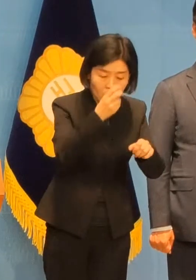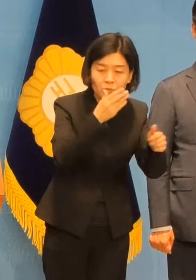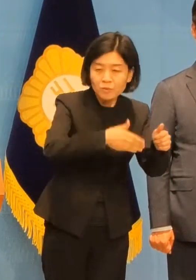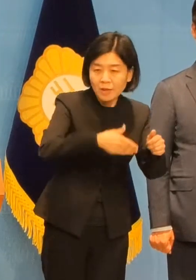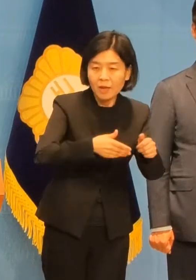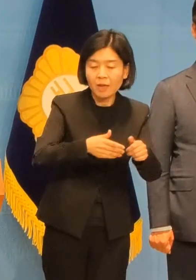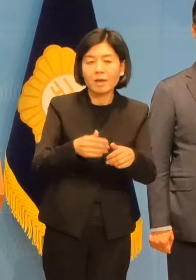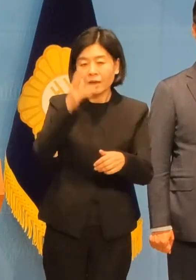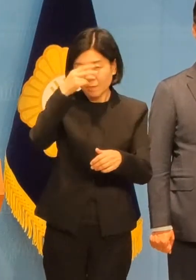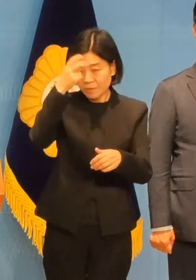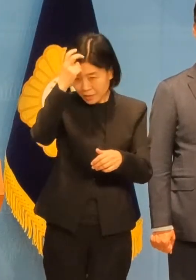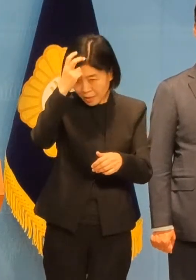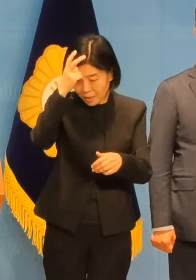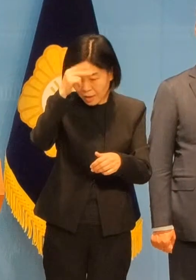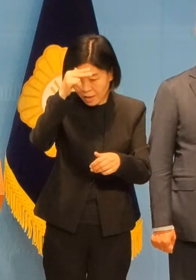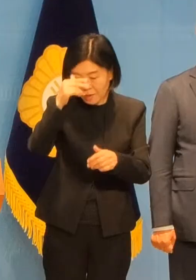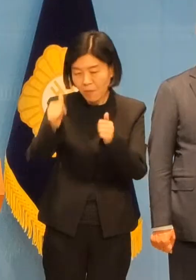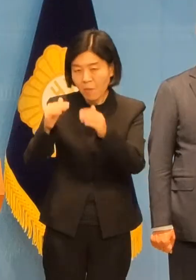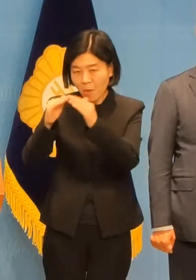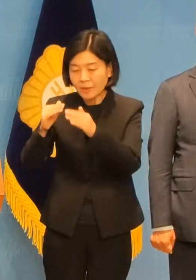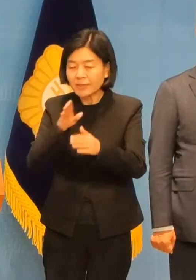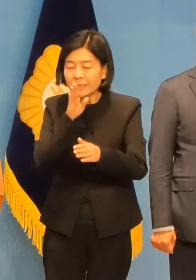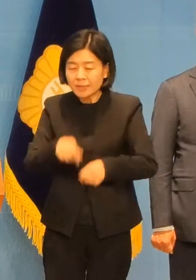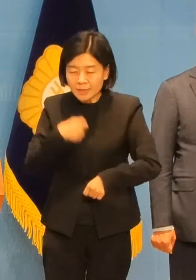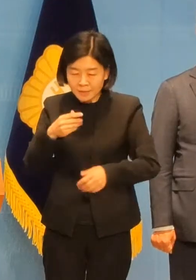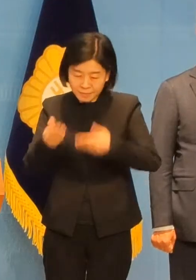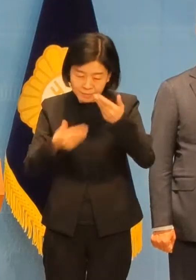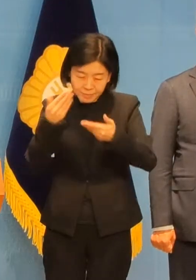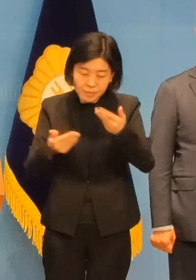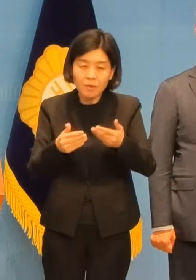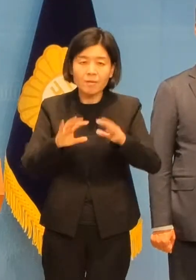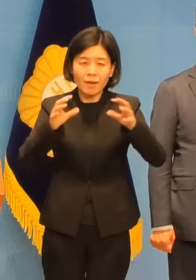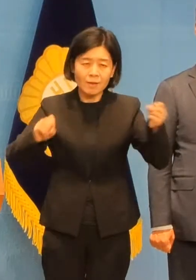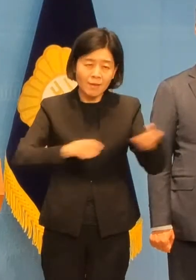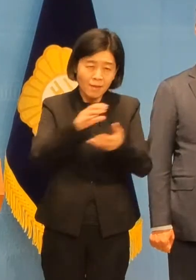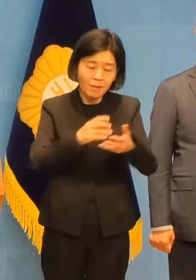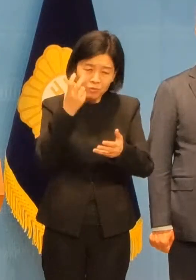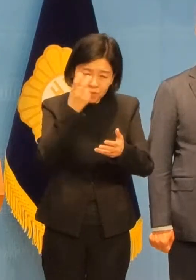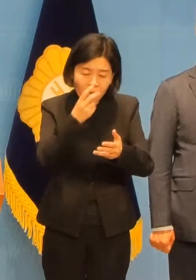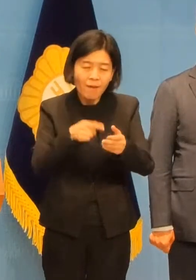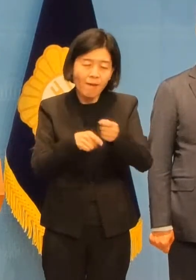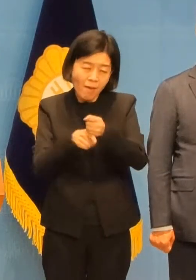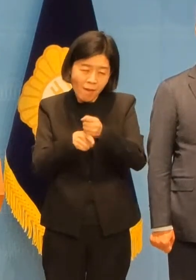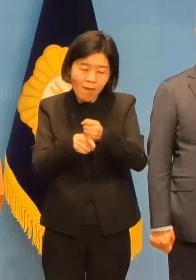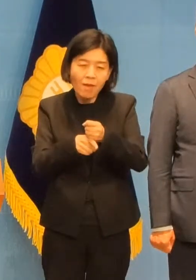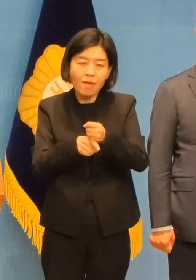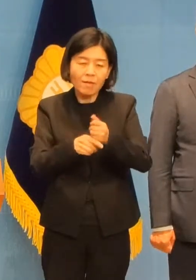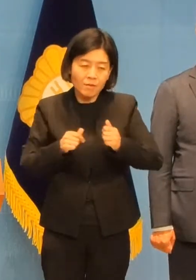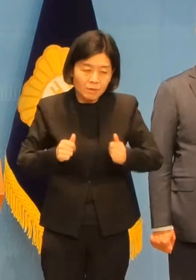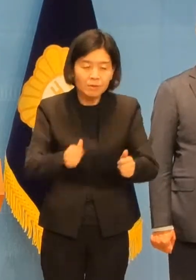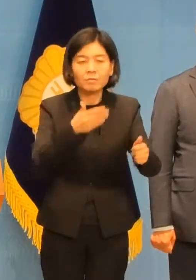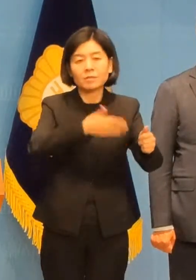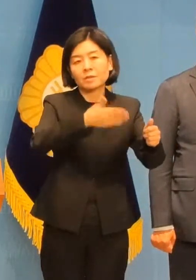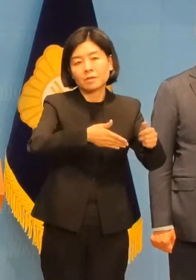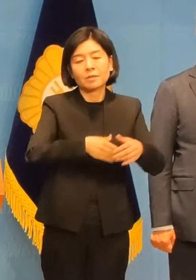대한 진실을 밝히고 내란 수사에 박차를 가해야 할 것입니다.